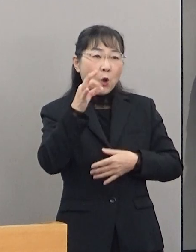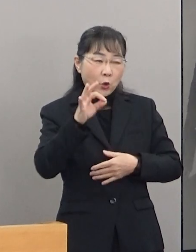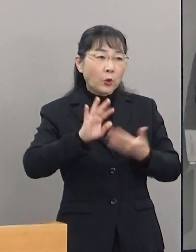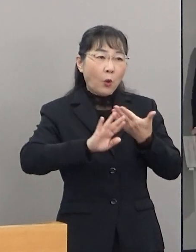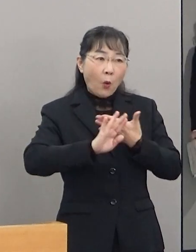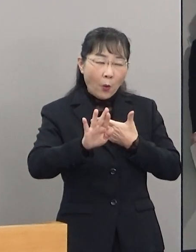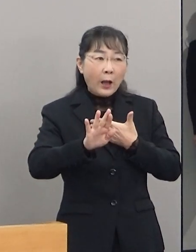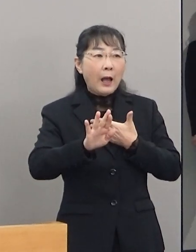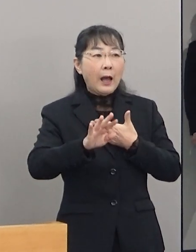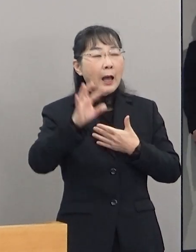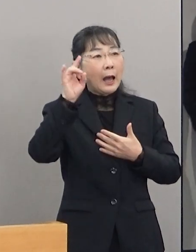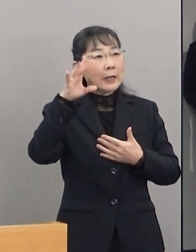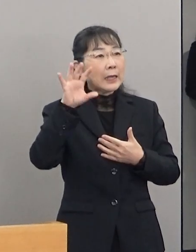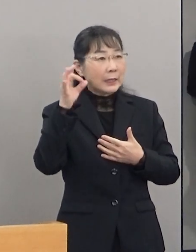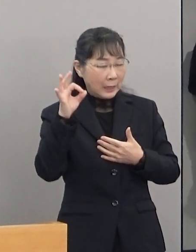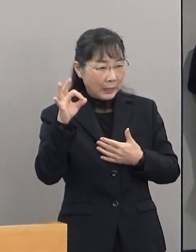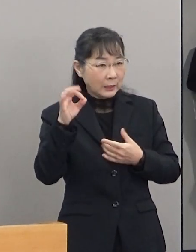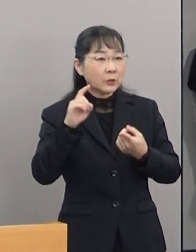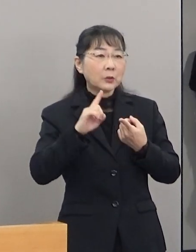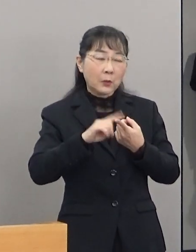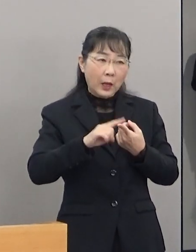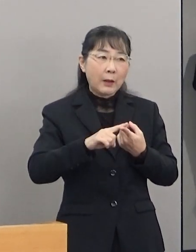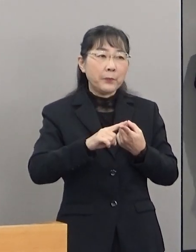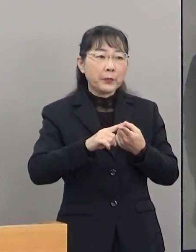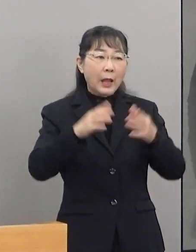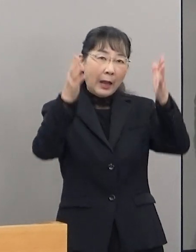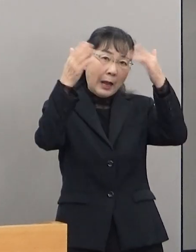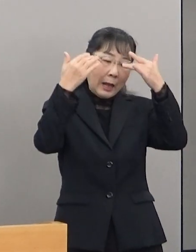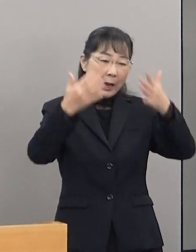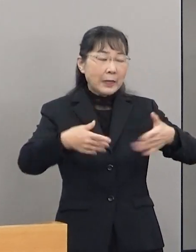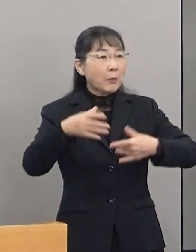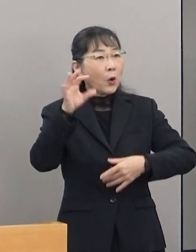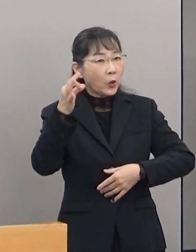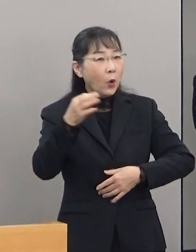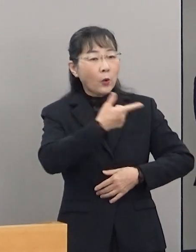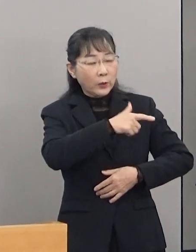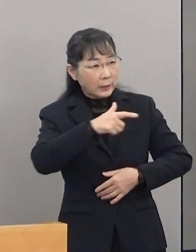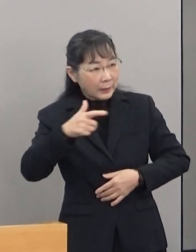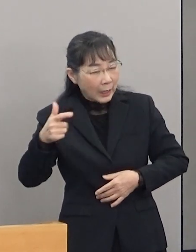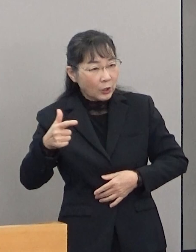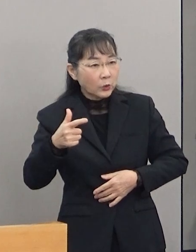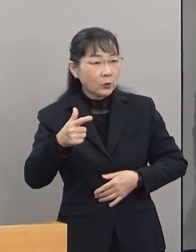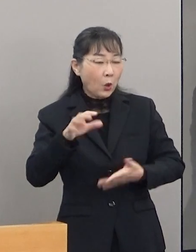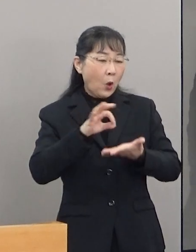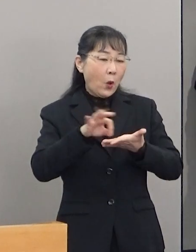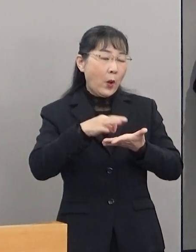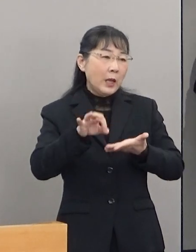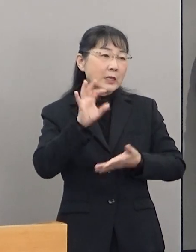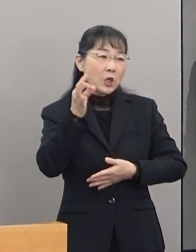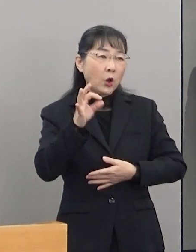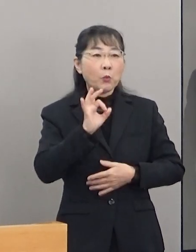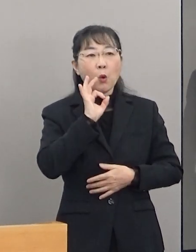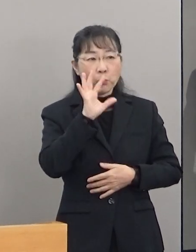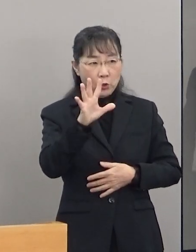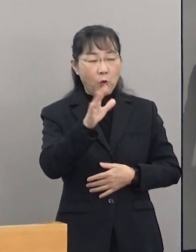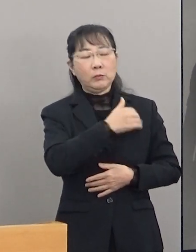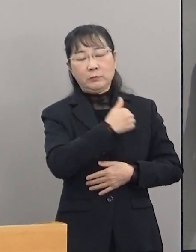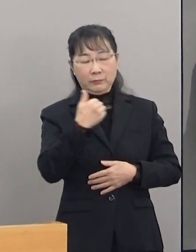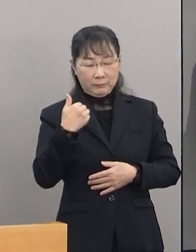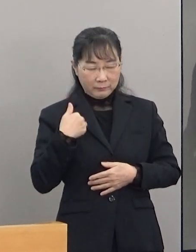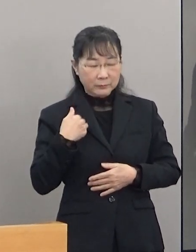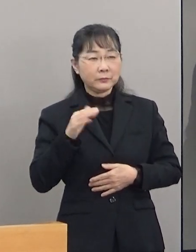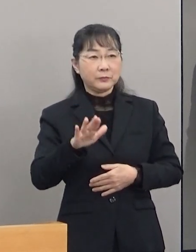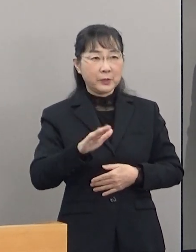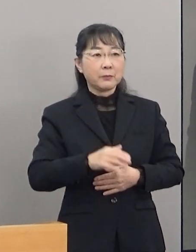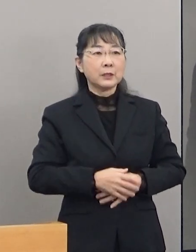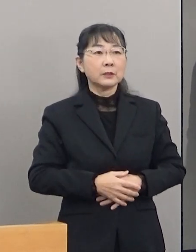か、施設内の照明とか冷暖房、そして体育器具の使用もですね、全て